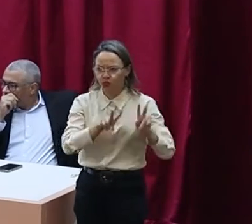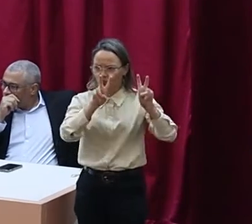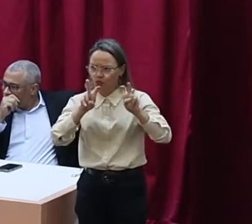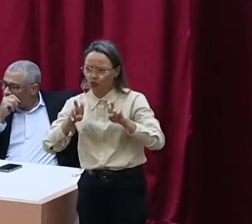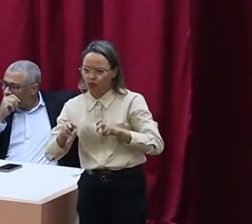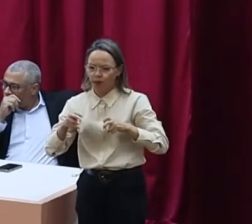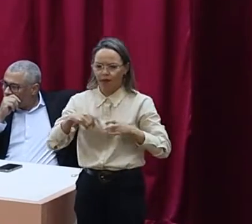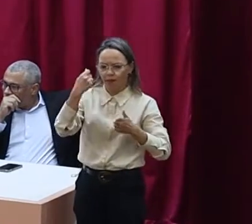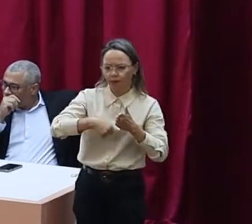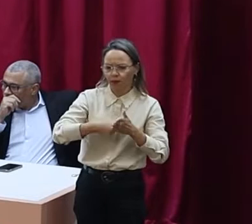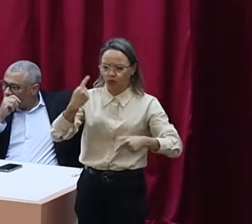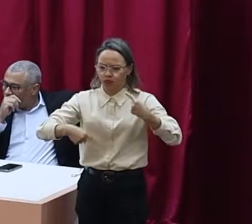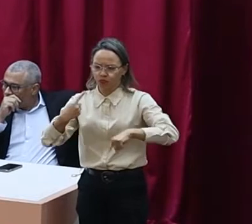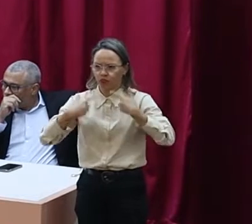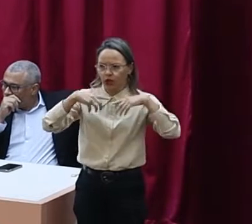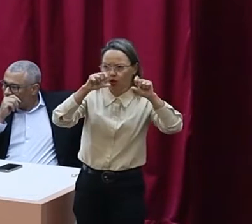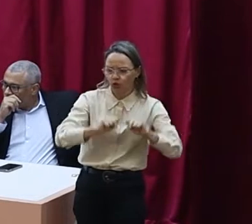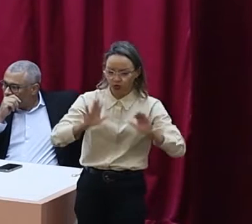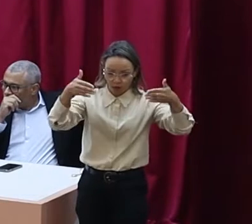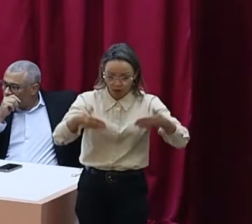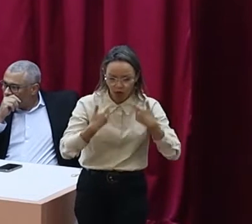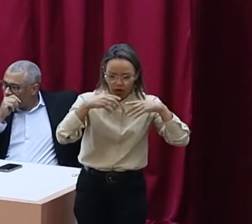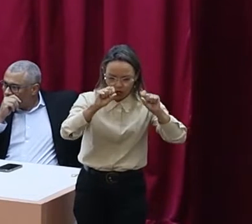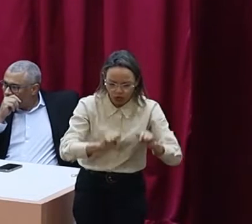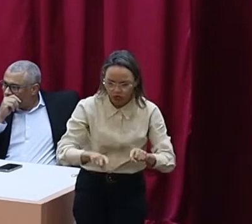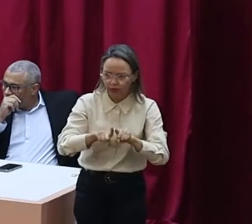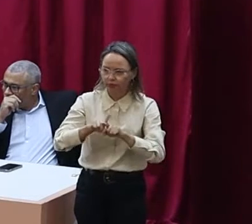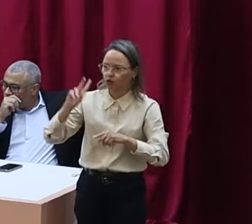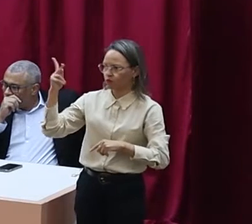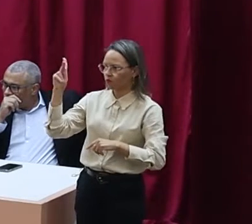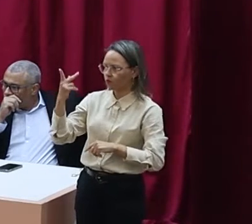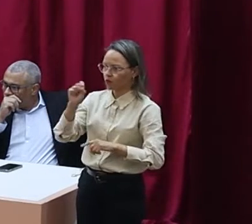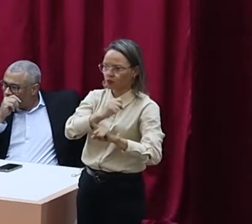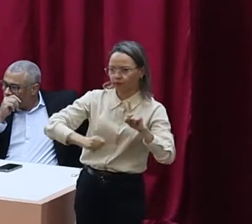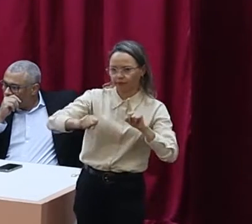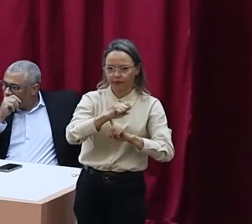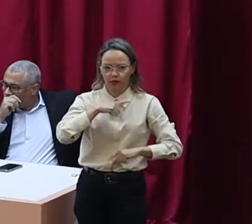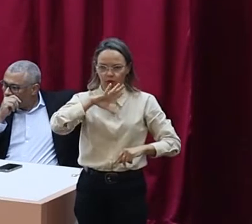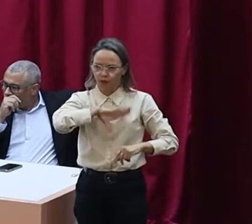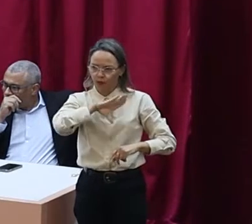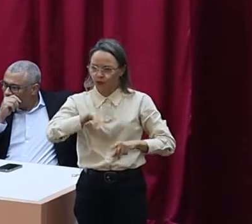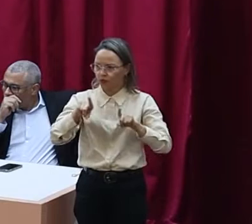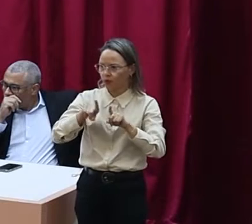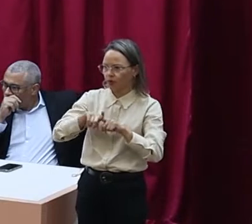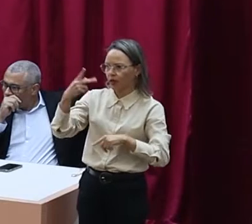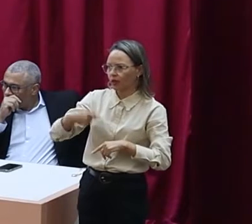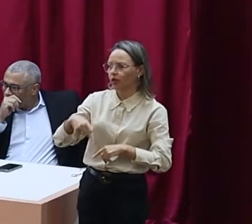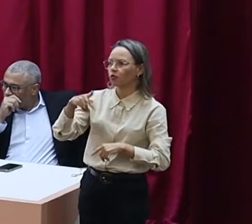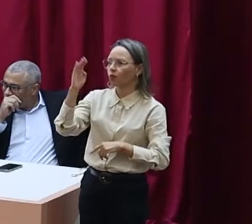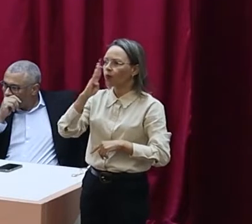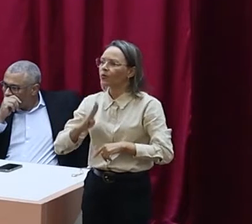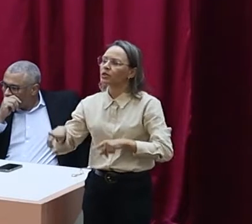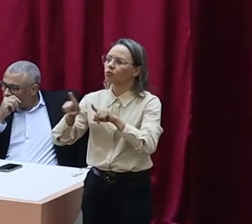políticas linguísticas, com foco em direitos linguísticos, história social da língua portuguesa no Brasil e políticas públicas e seus efeitos